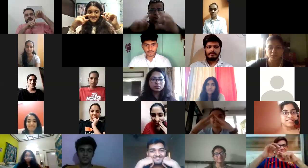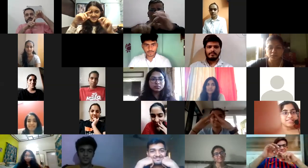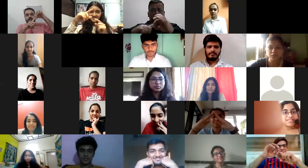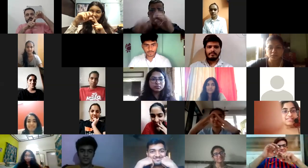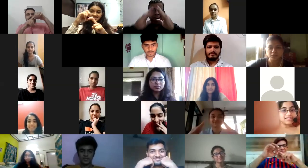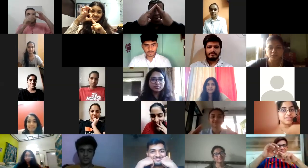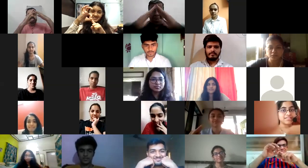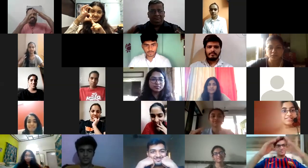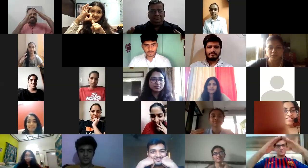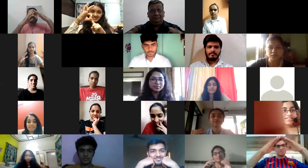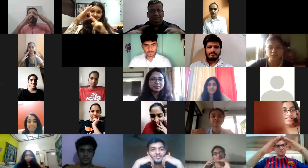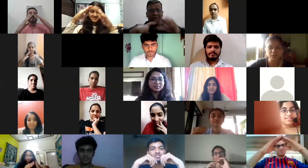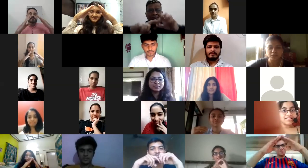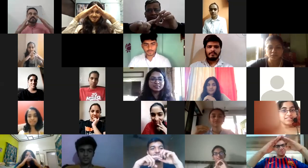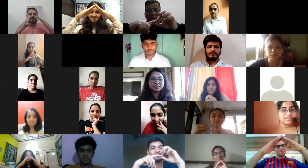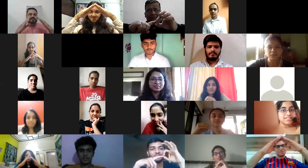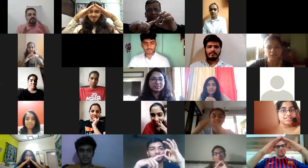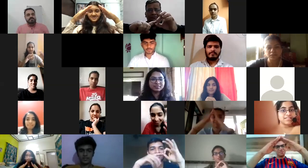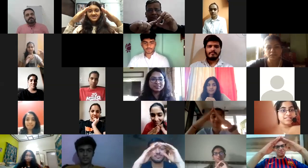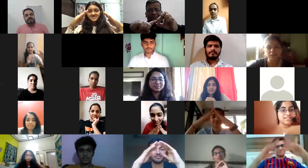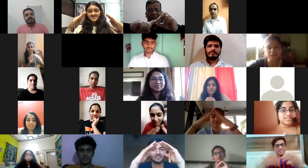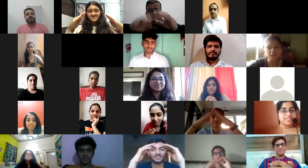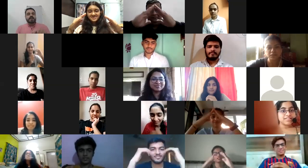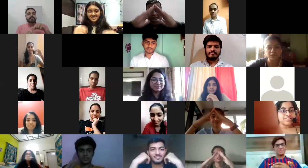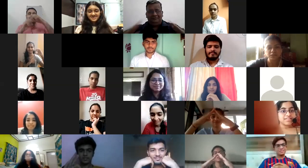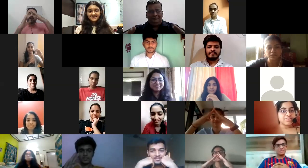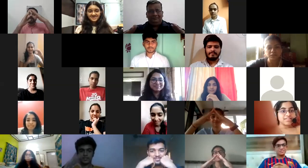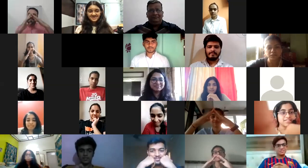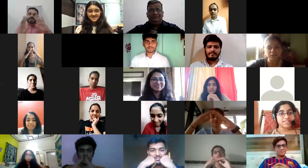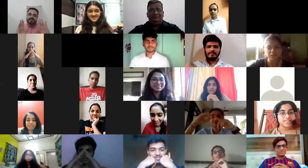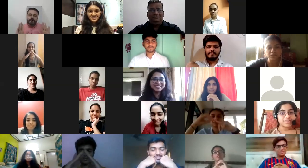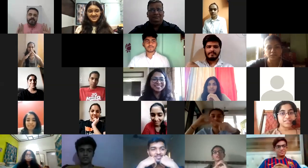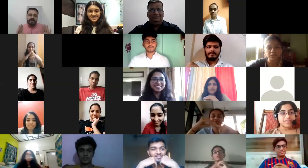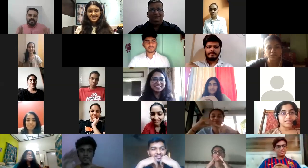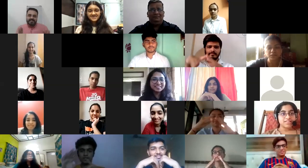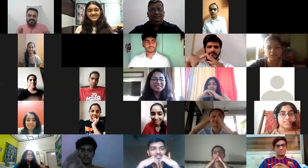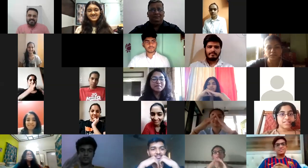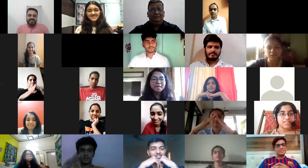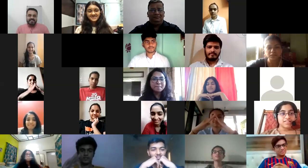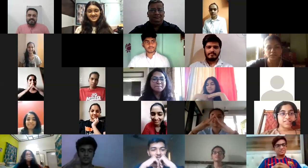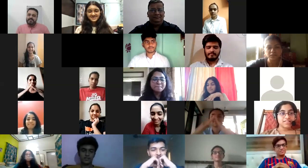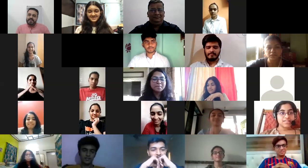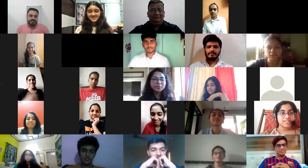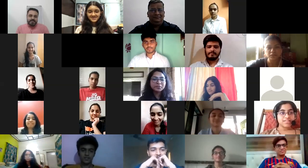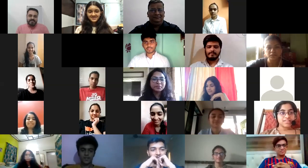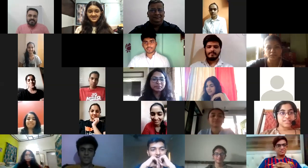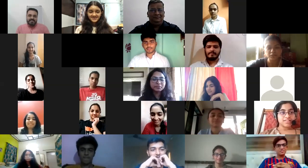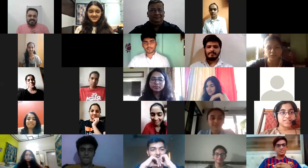Q, and this is home. And आप घर में बैठे हो. This is quarantine. Very simple.